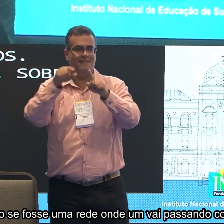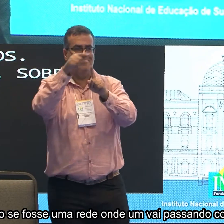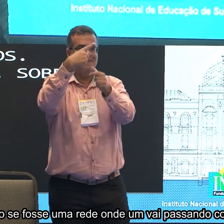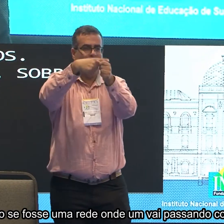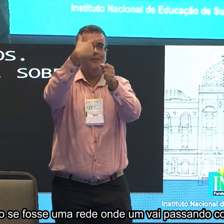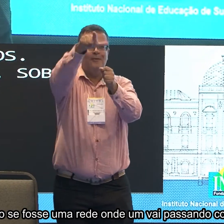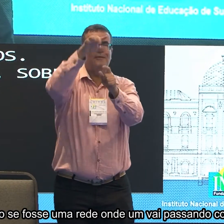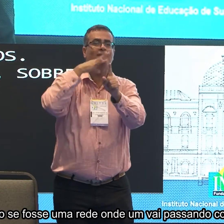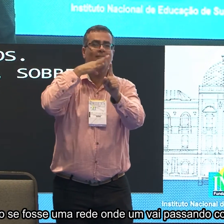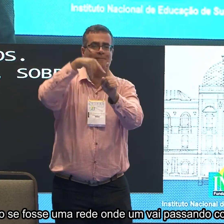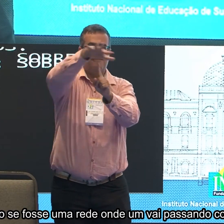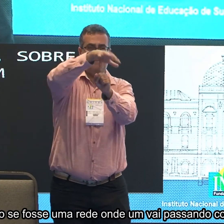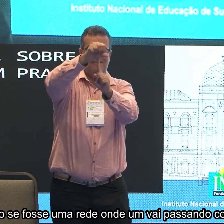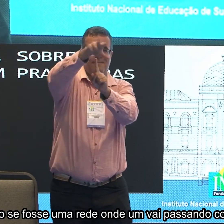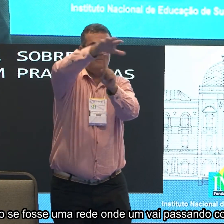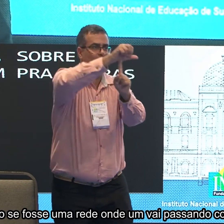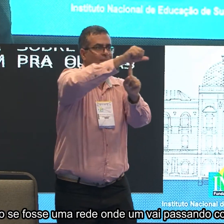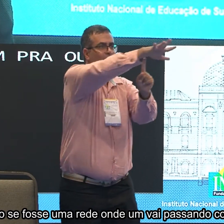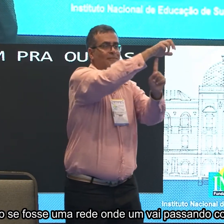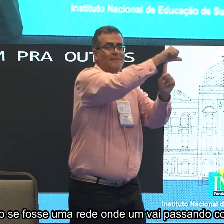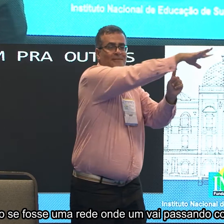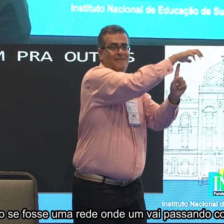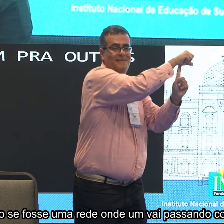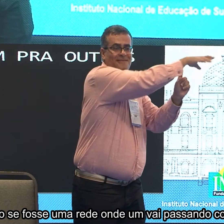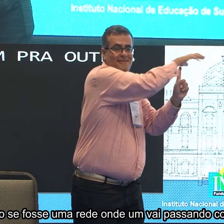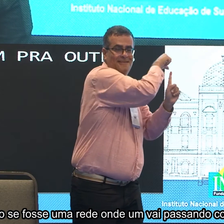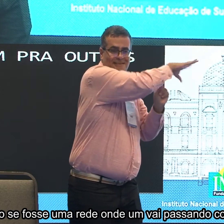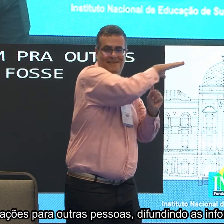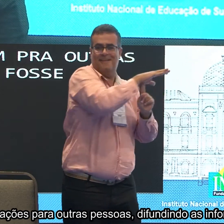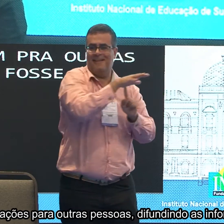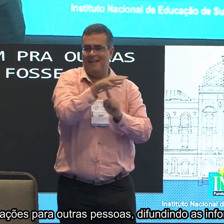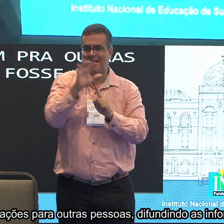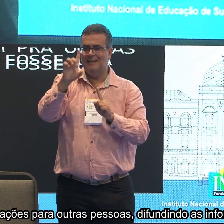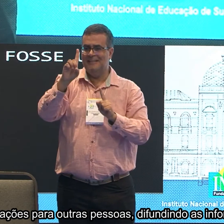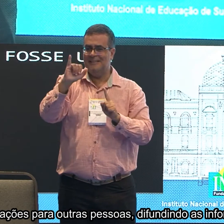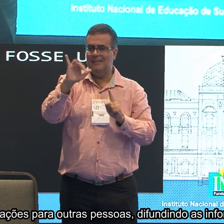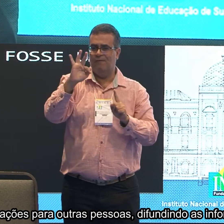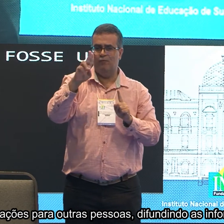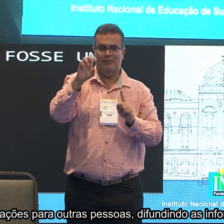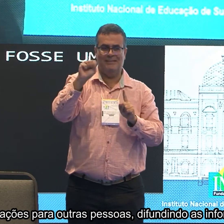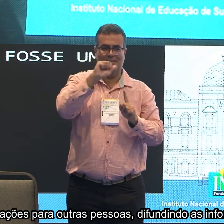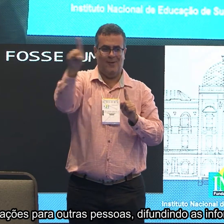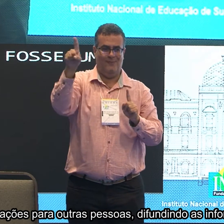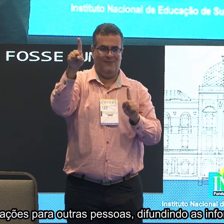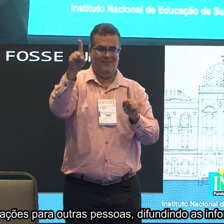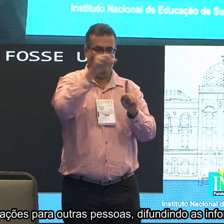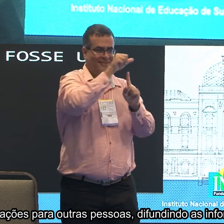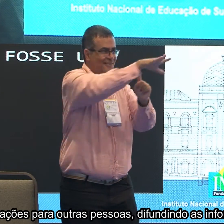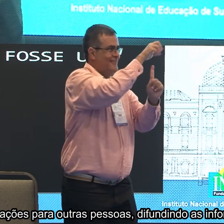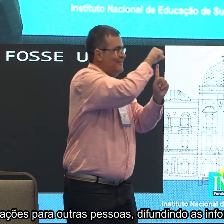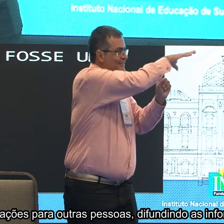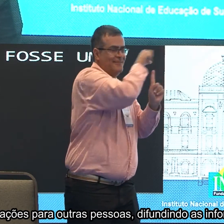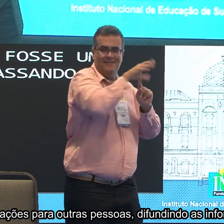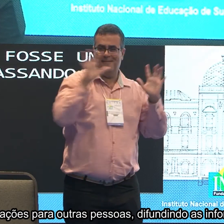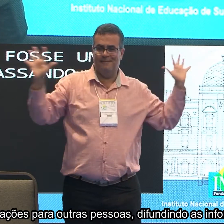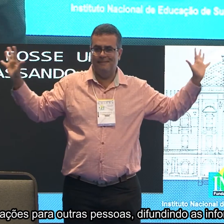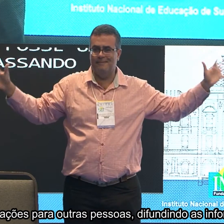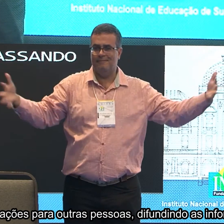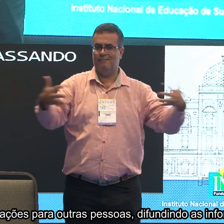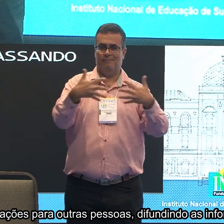fosse uma rede, né, onde um vai passando conteúdo e informações para outras pessoas, difundindo as informações.